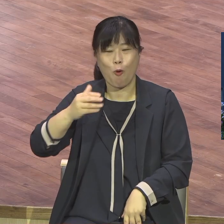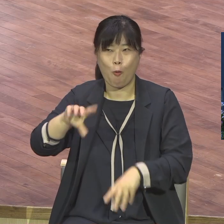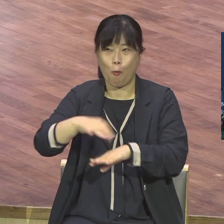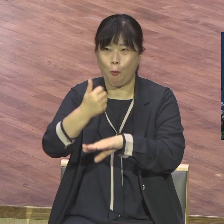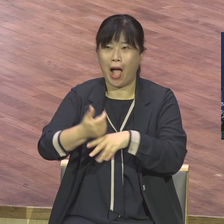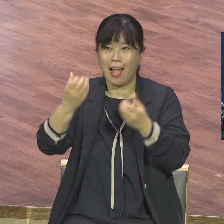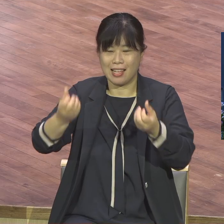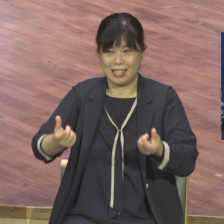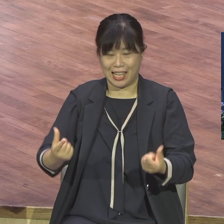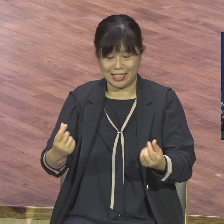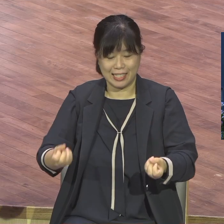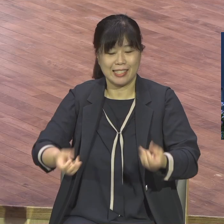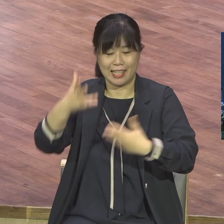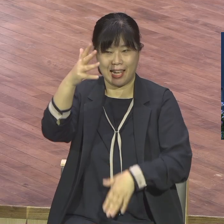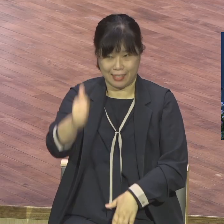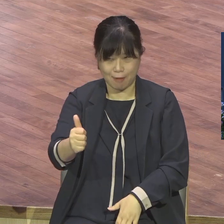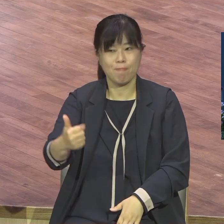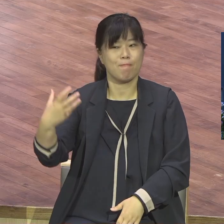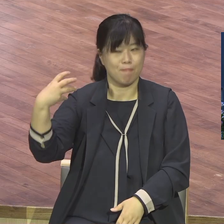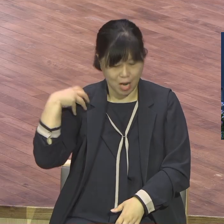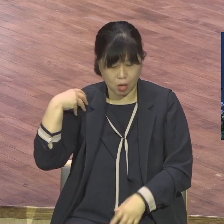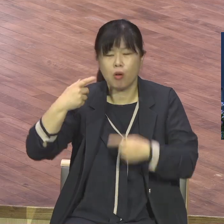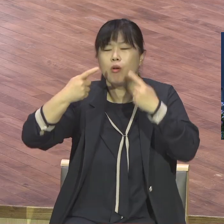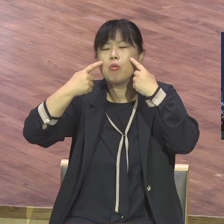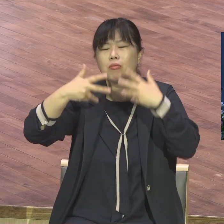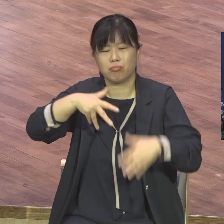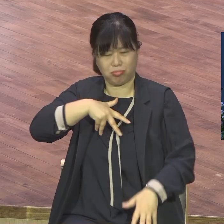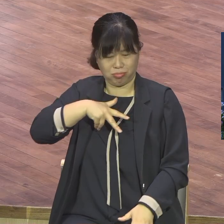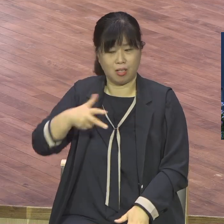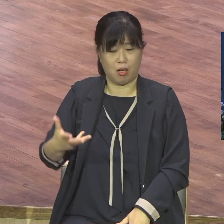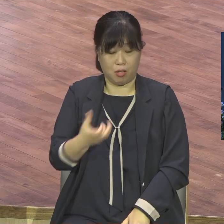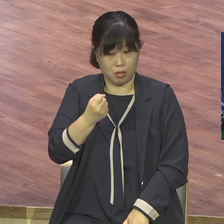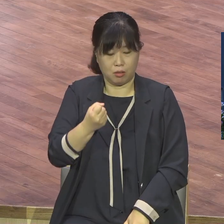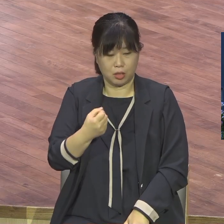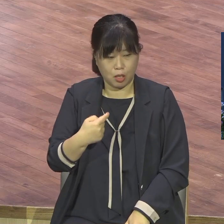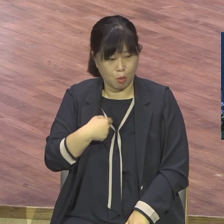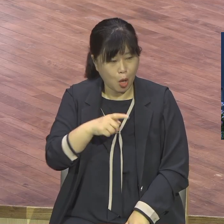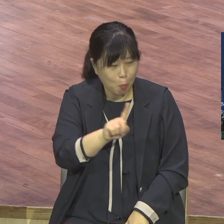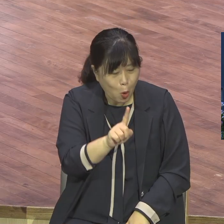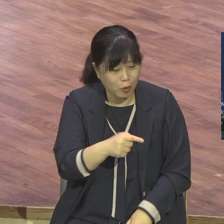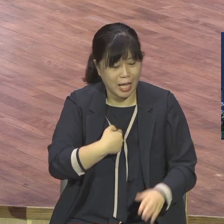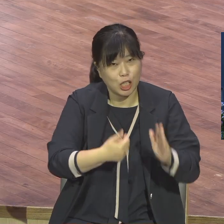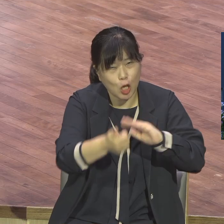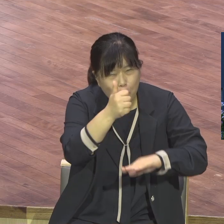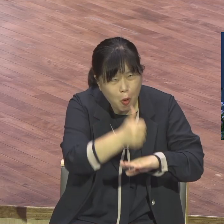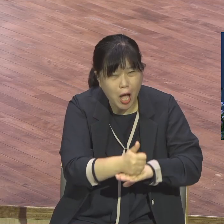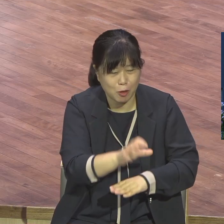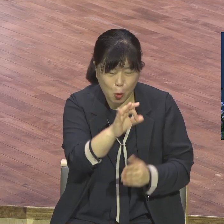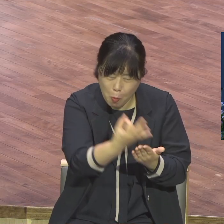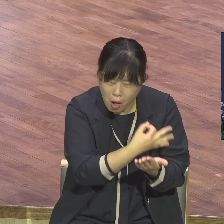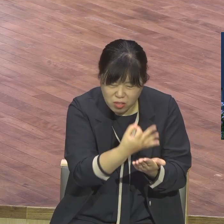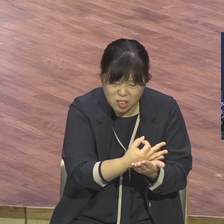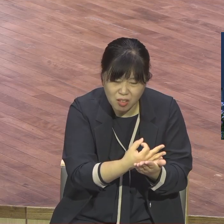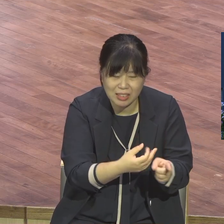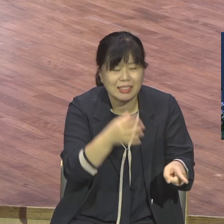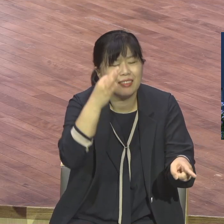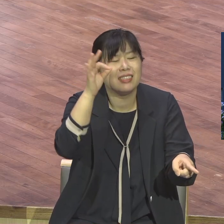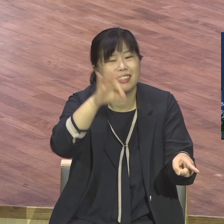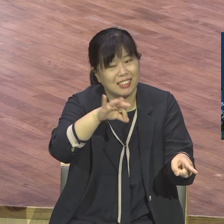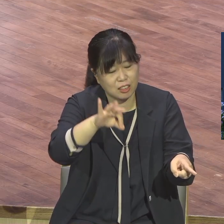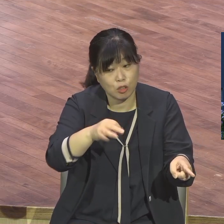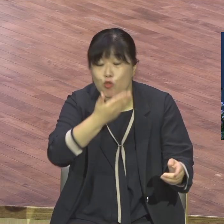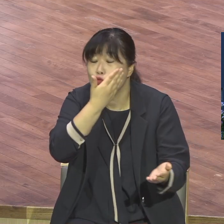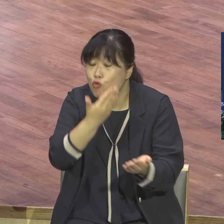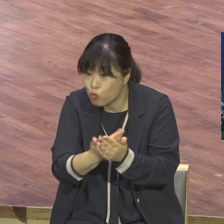살면서 뭐 이렇게 뭐 육신적인 거 뭐 생활 속에 이런 모든 이런 거 다 서론이야. 중요한 게 아니라 영이 하나님 깨어 있으면 왕 같은